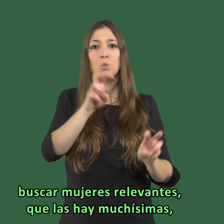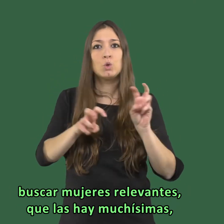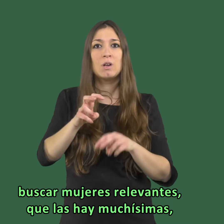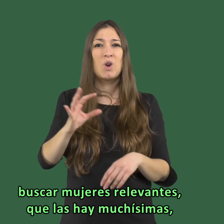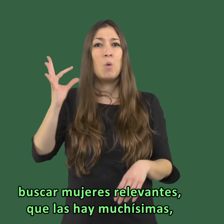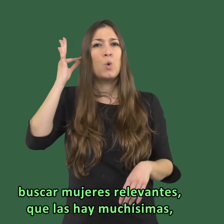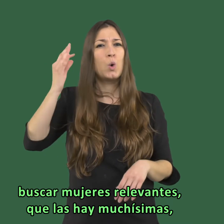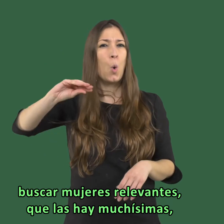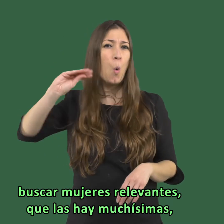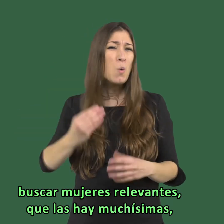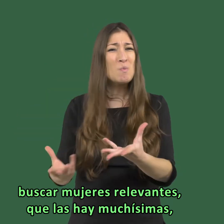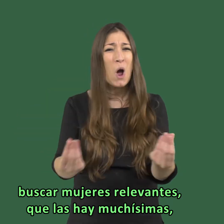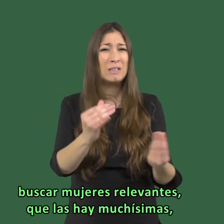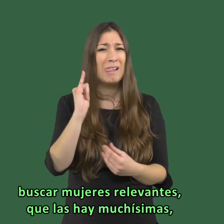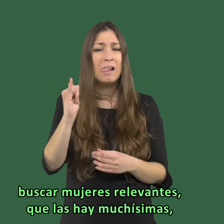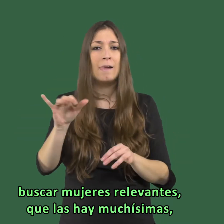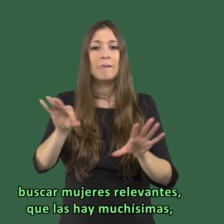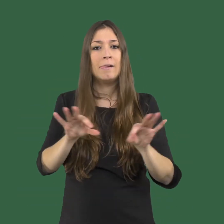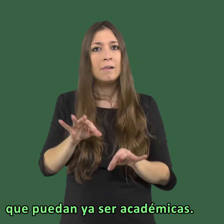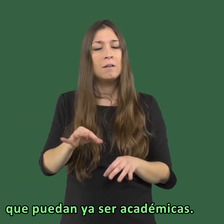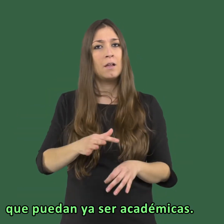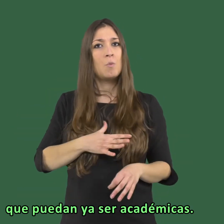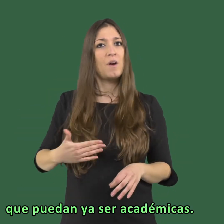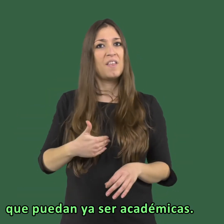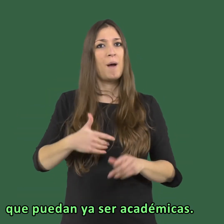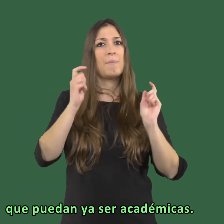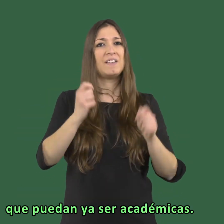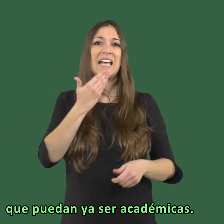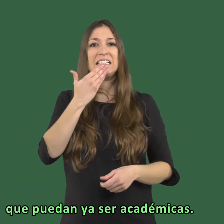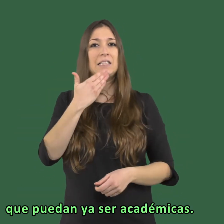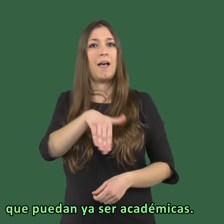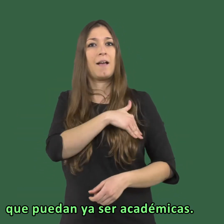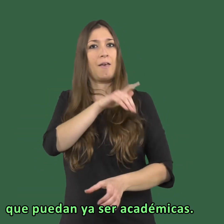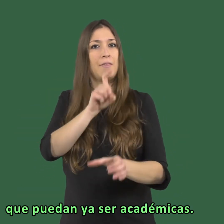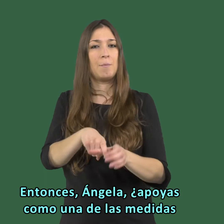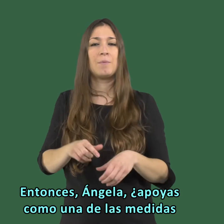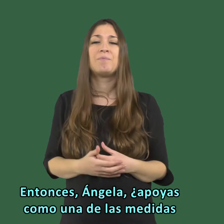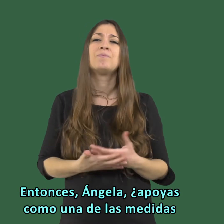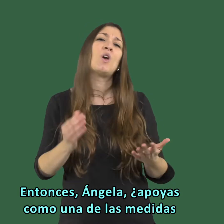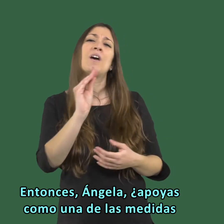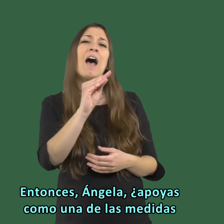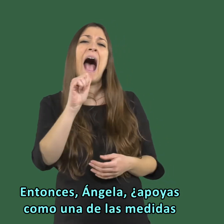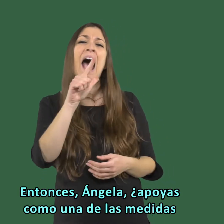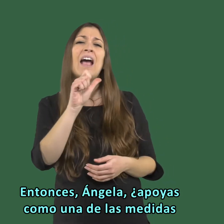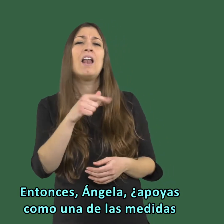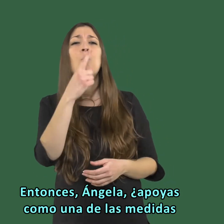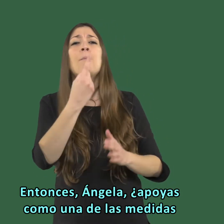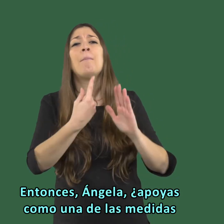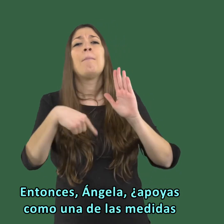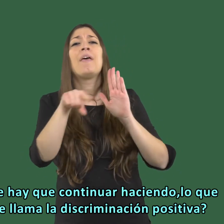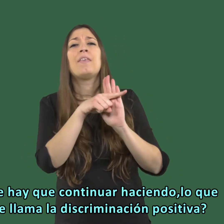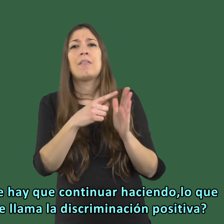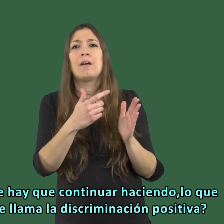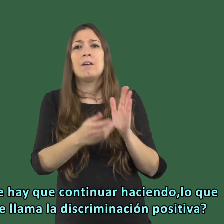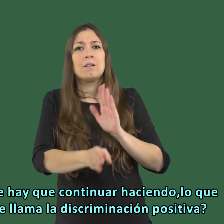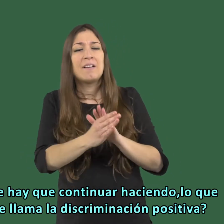buscar mujeres relevantes, que las hay muchísimas, que puedan ya ser académicas. Entonces, Ángela, ¿apoyas como una de las